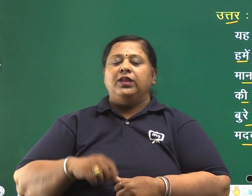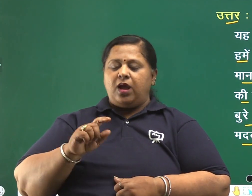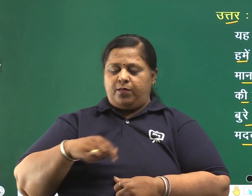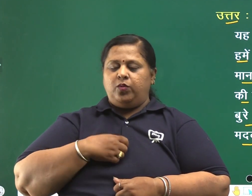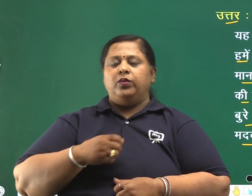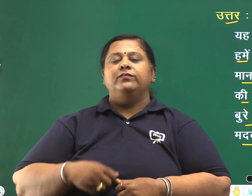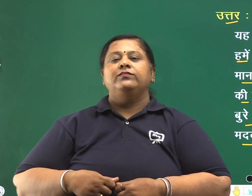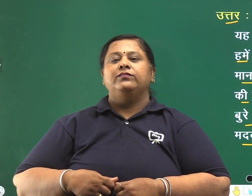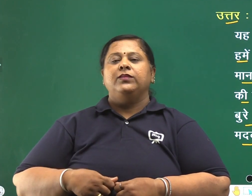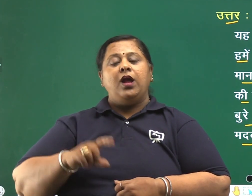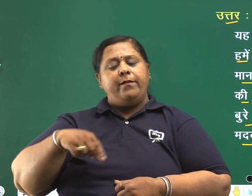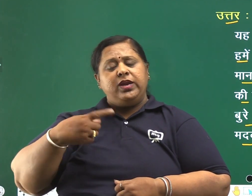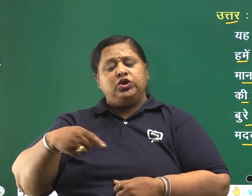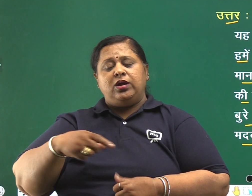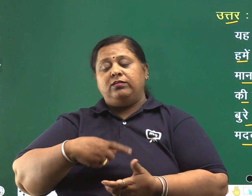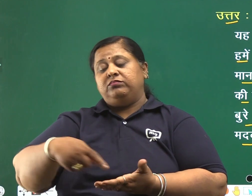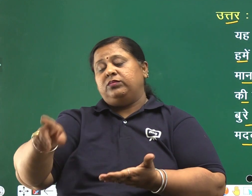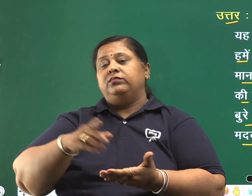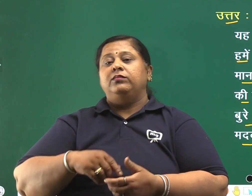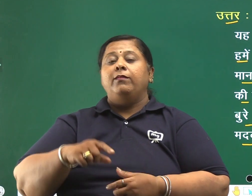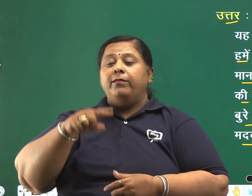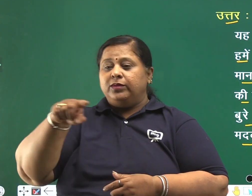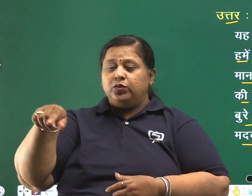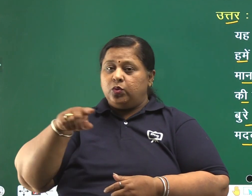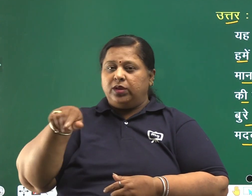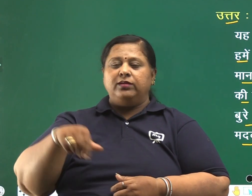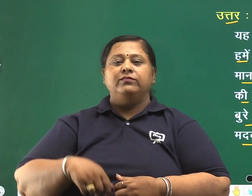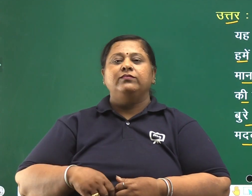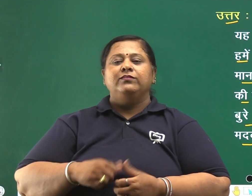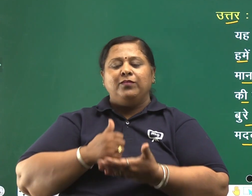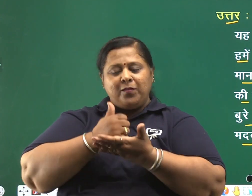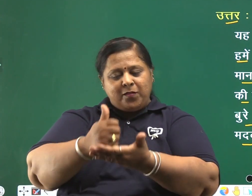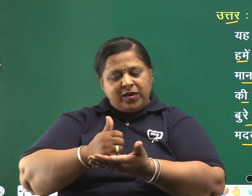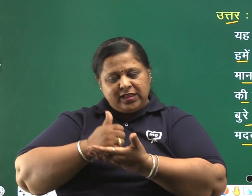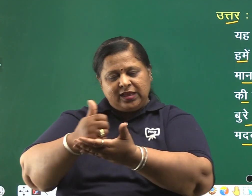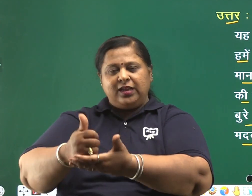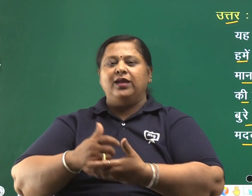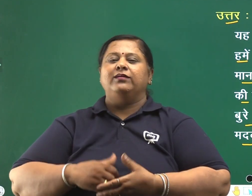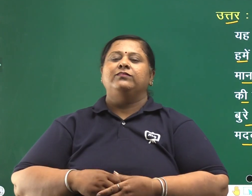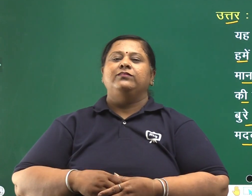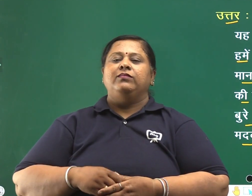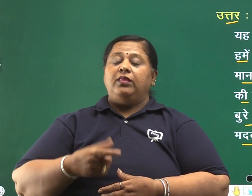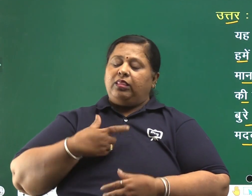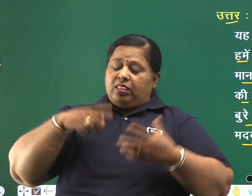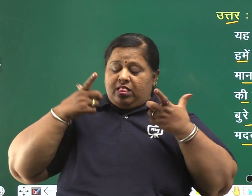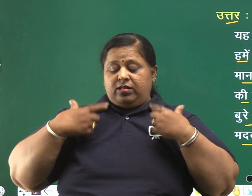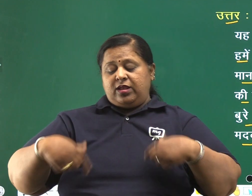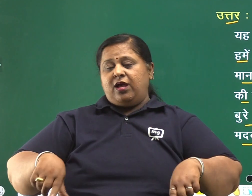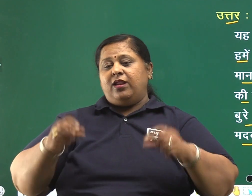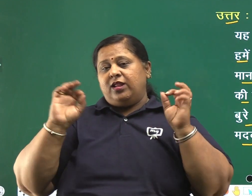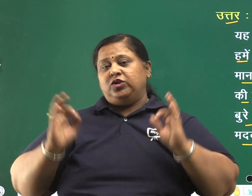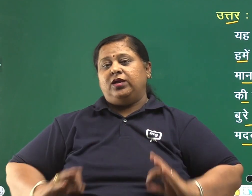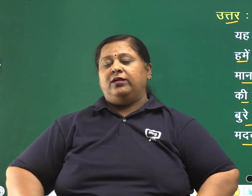हमको हमेशा दूसरों की मदद के लिए तैयार रहना चाहिए,